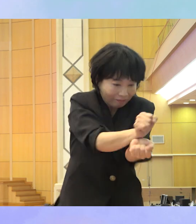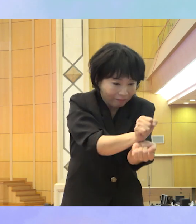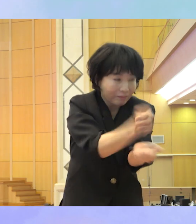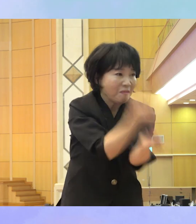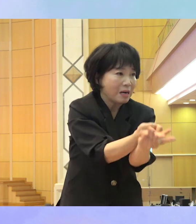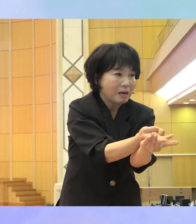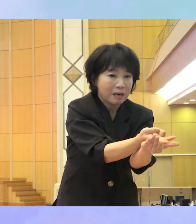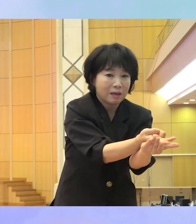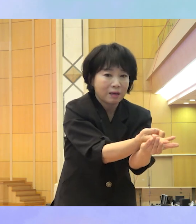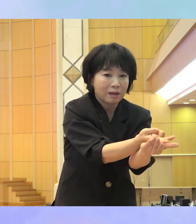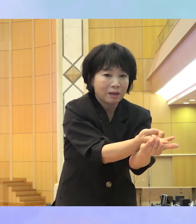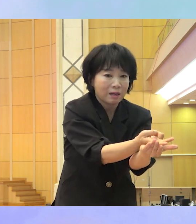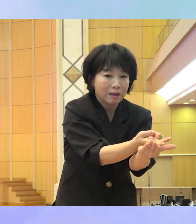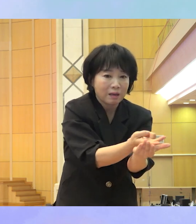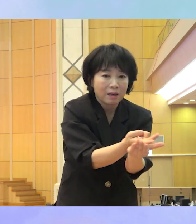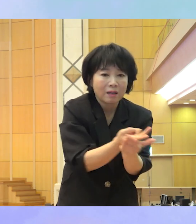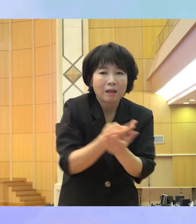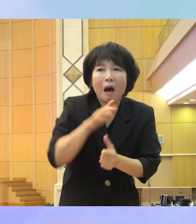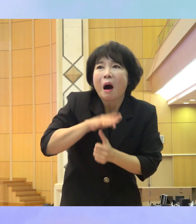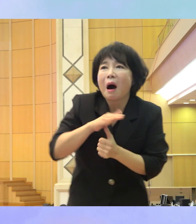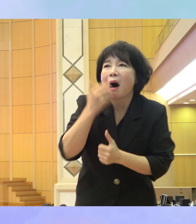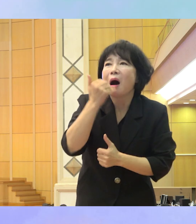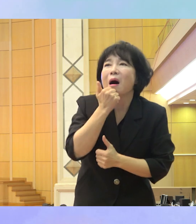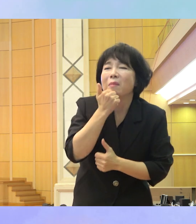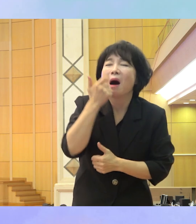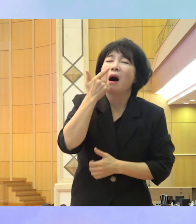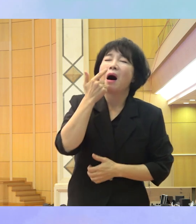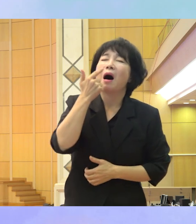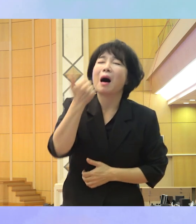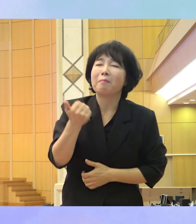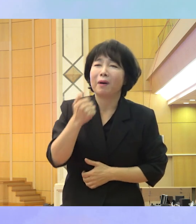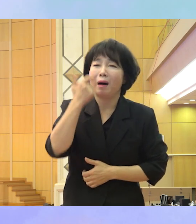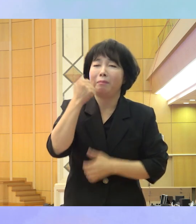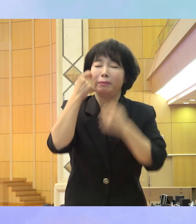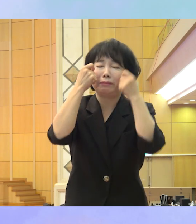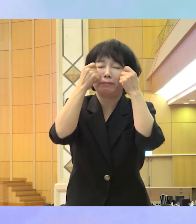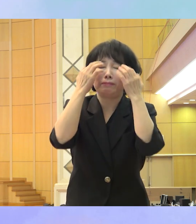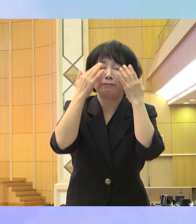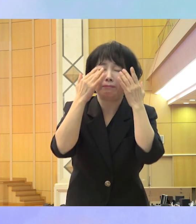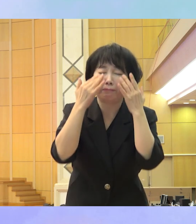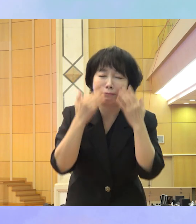이 아이가 아버지에게 눈물을 흘리면서 말하길, 아버지,